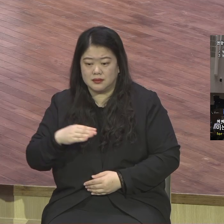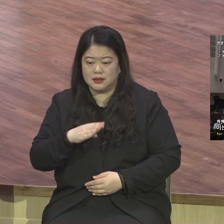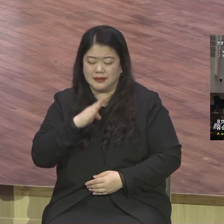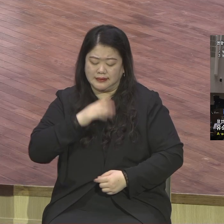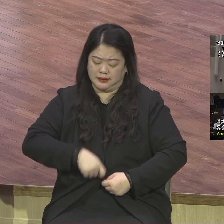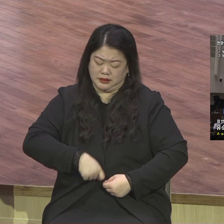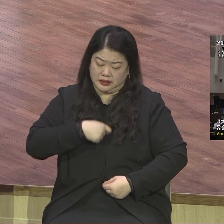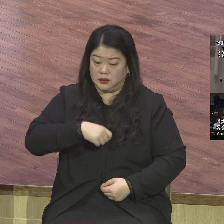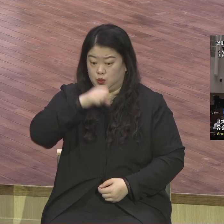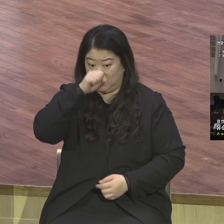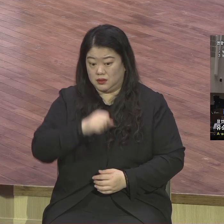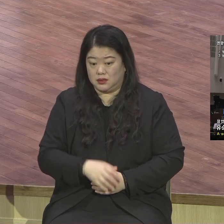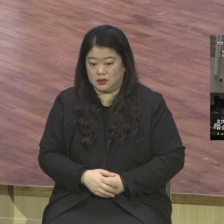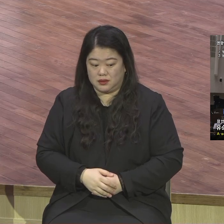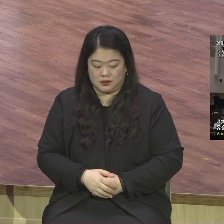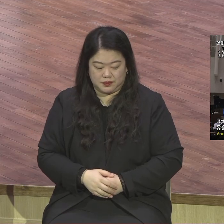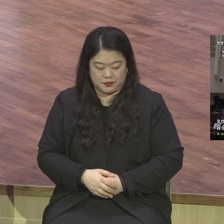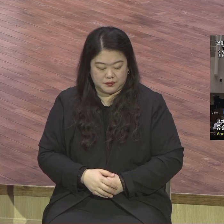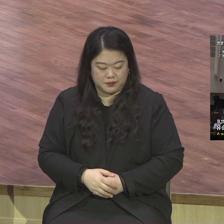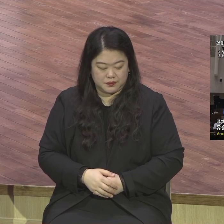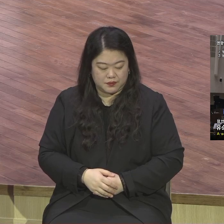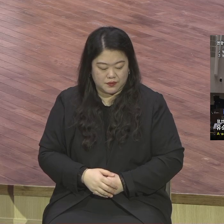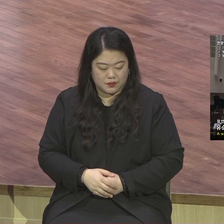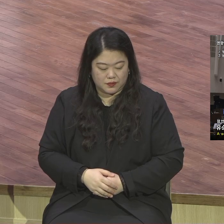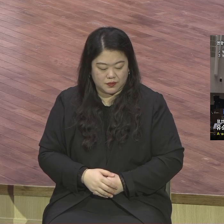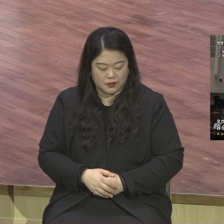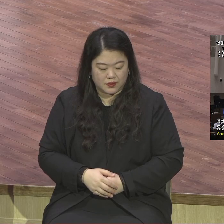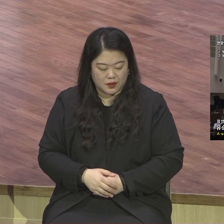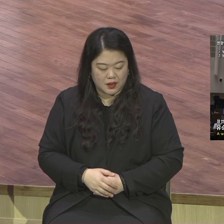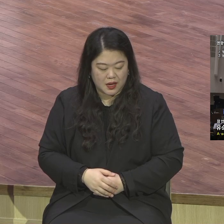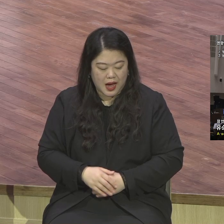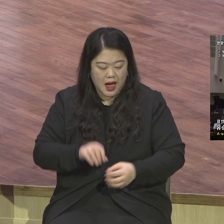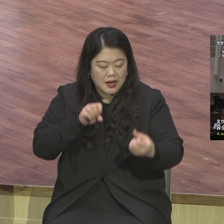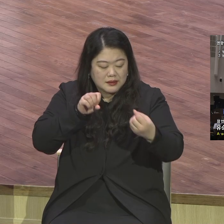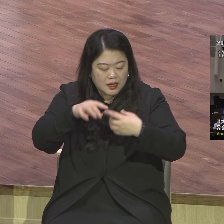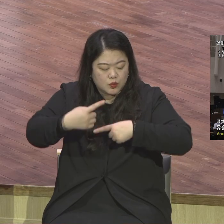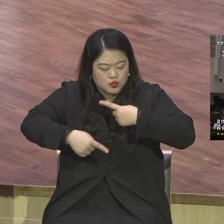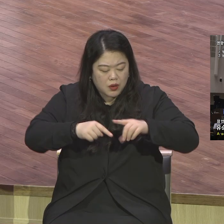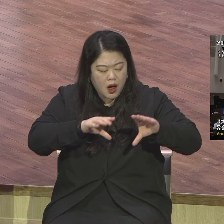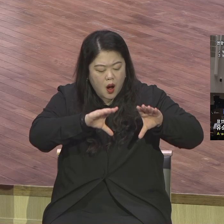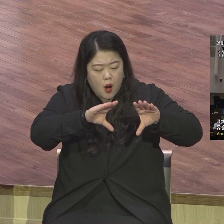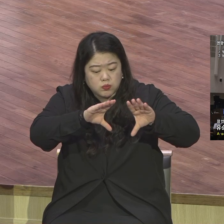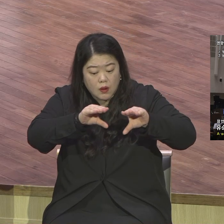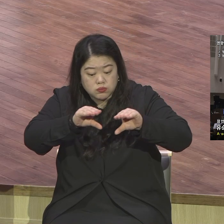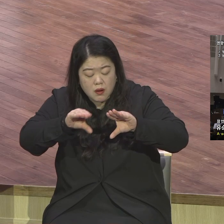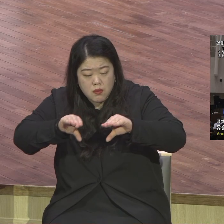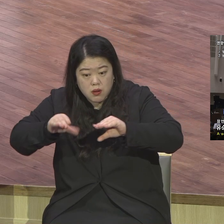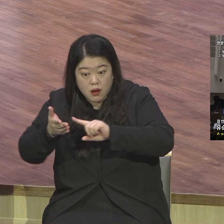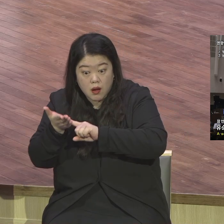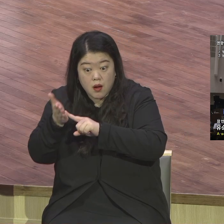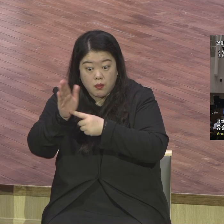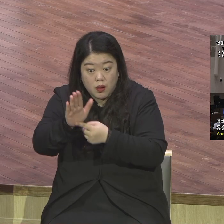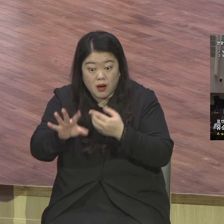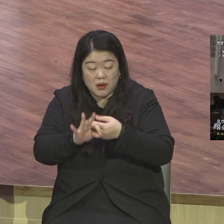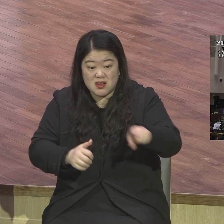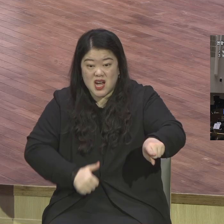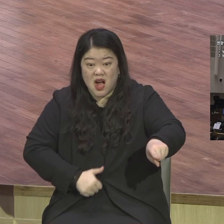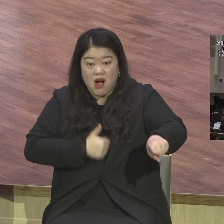잠언 15장 1절에 보면 유순한 대답은 분노를 쉬게 하기도 과격한 말은 노를 격동하느니라.